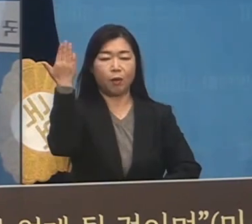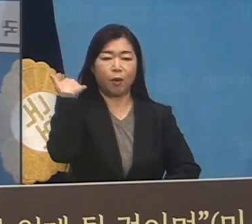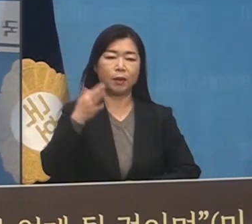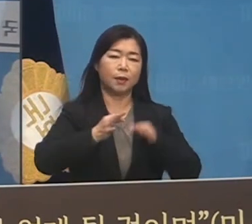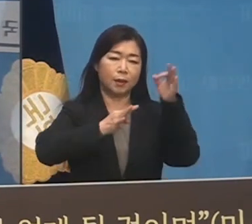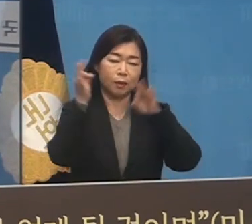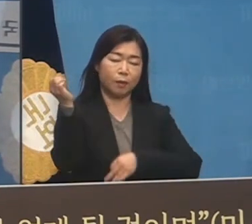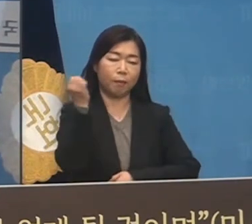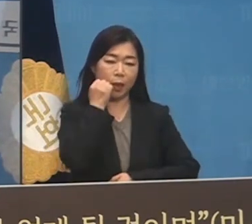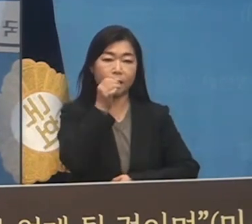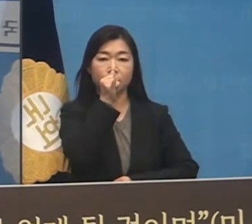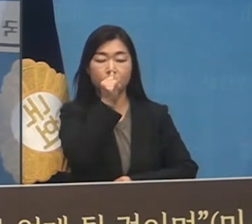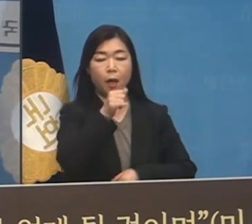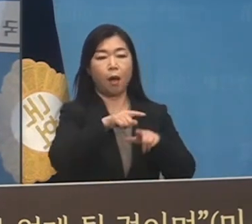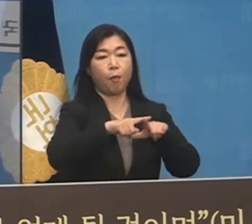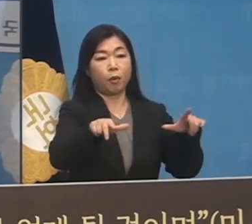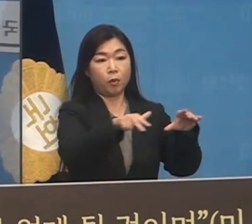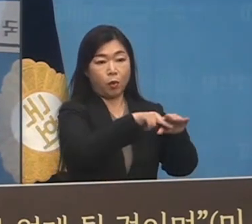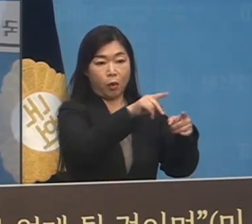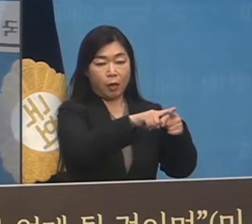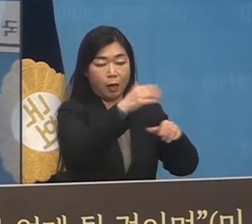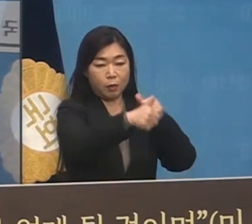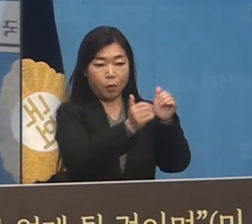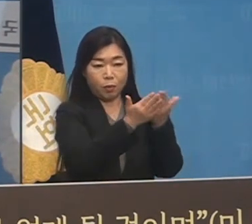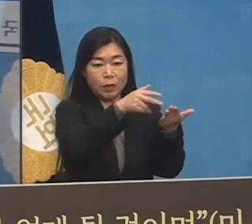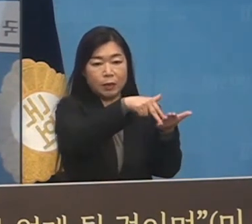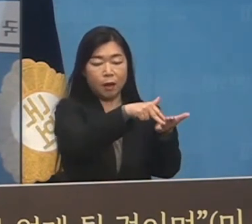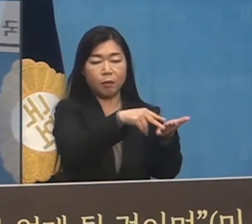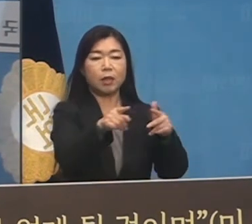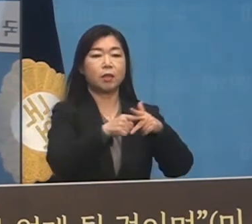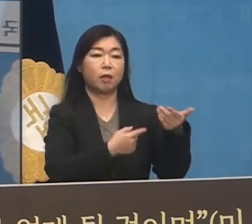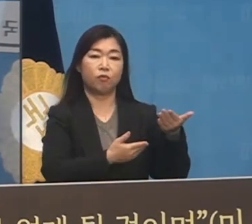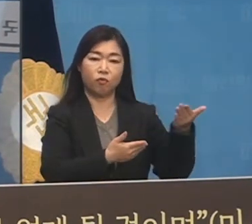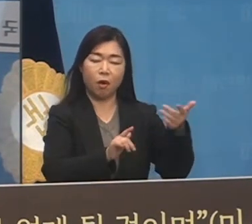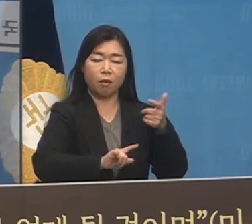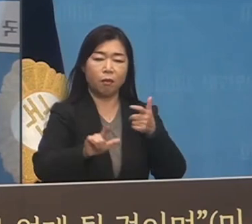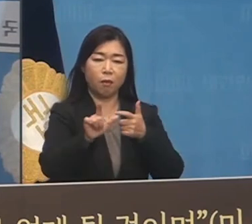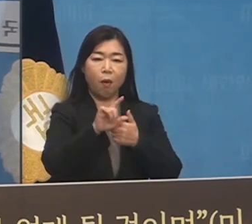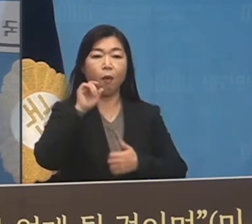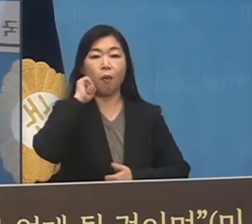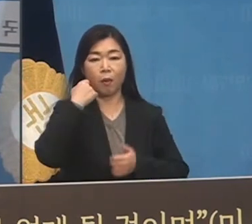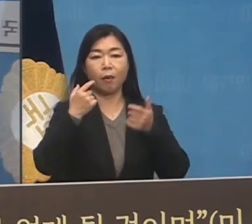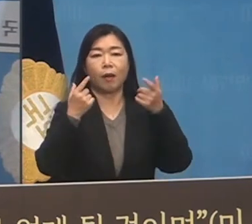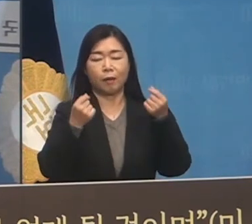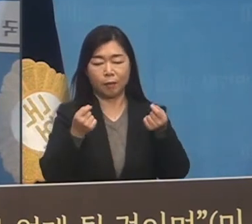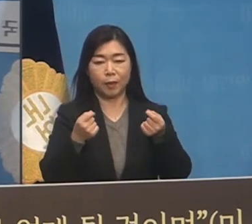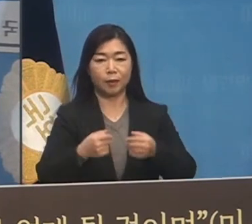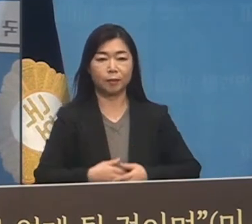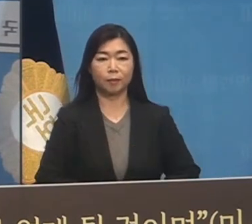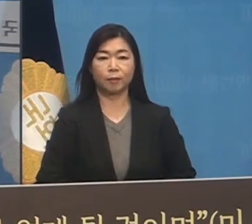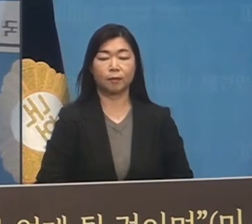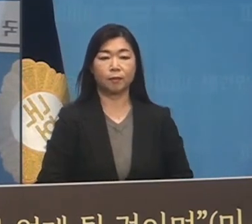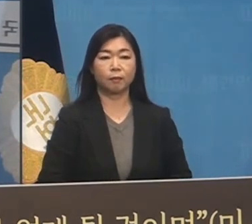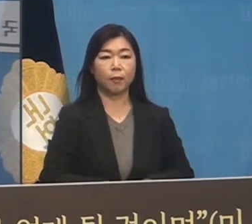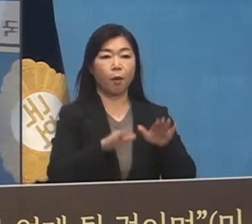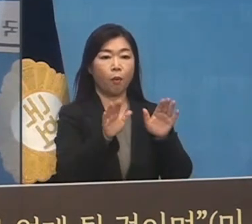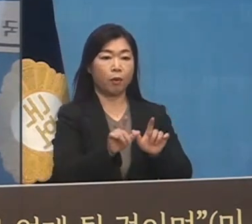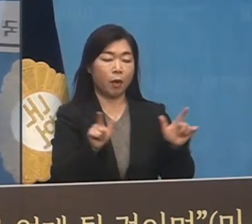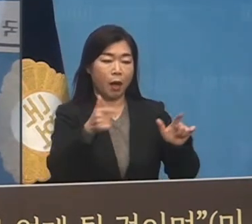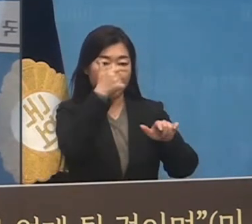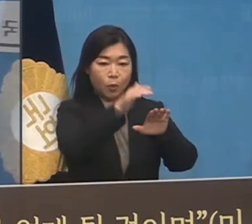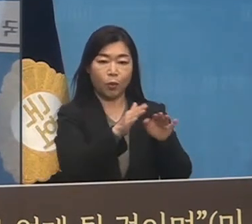과오였습니다. 일반 종교에 대한 성서적 입장을 이해하는 것은 더욱 어려운 과제입니다.